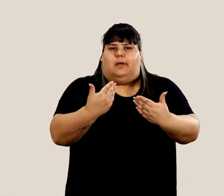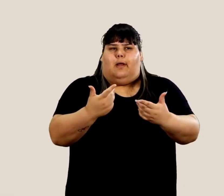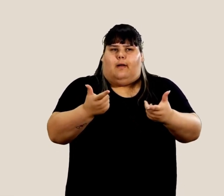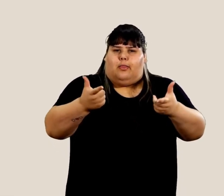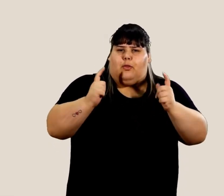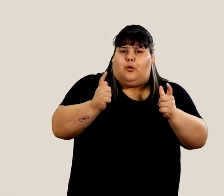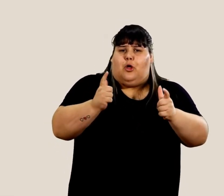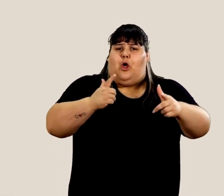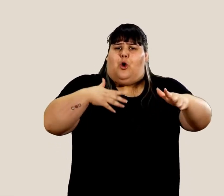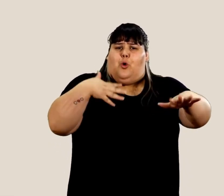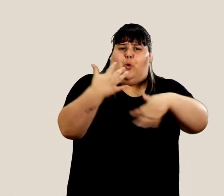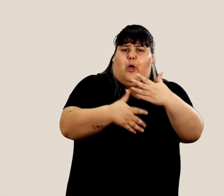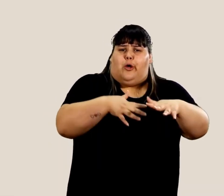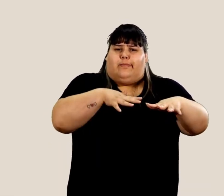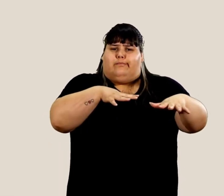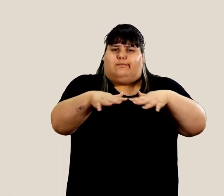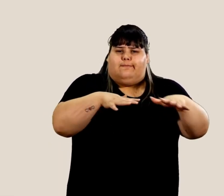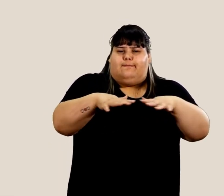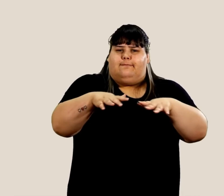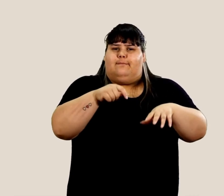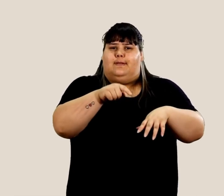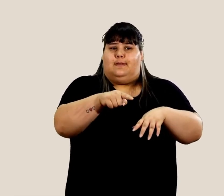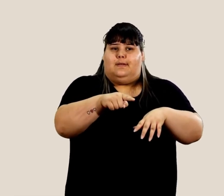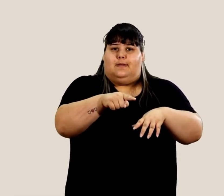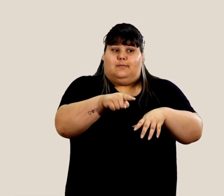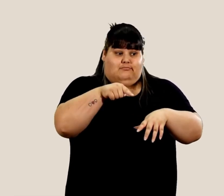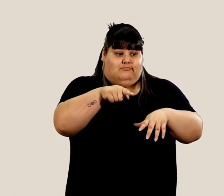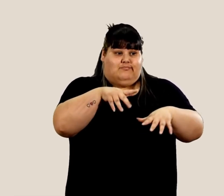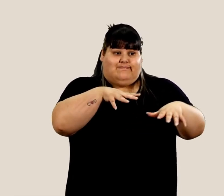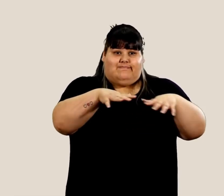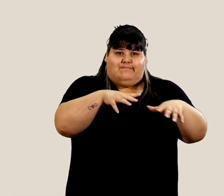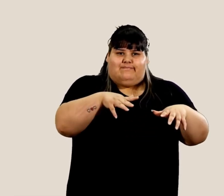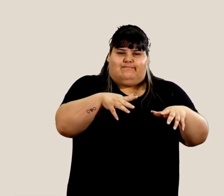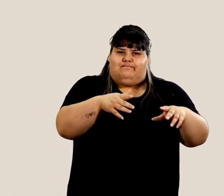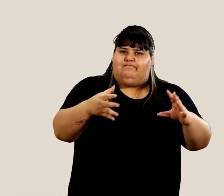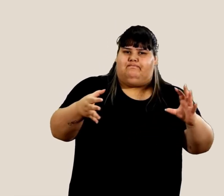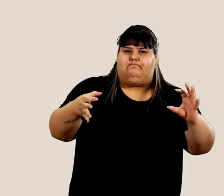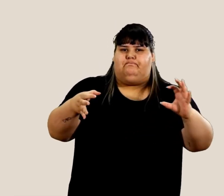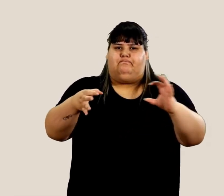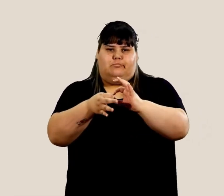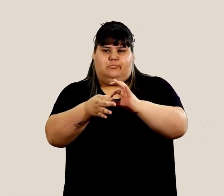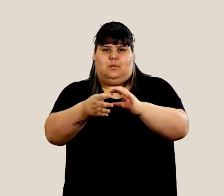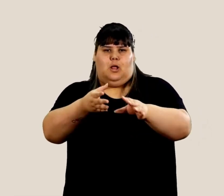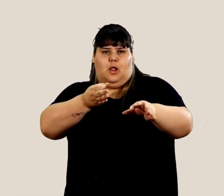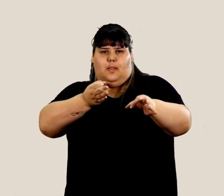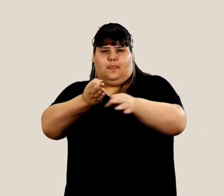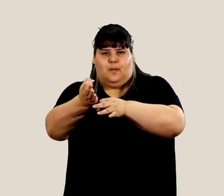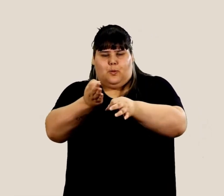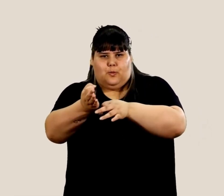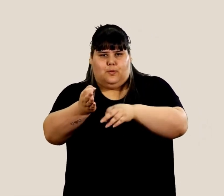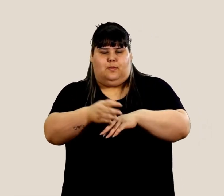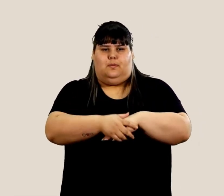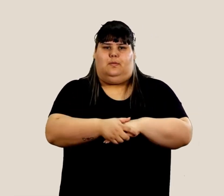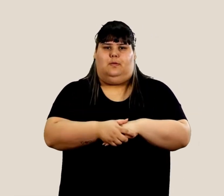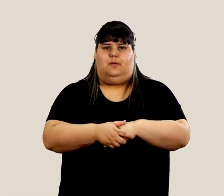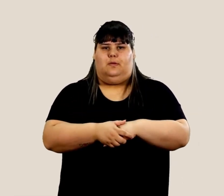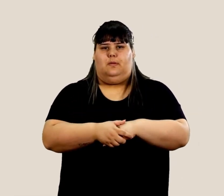plenamente de juegos y recreaciones, los cuales deben estar orientados hacia los fines perseguidos por